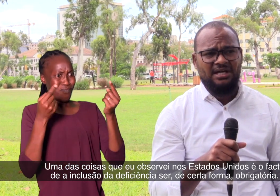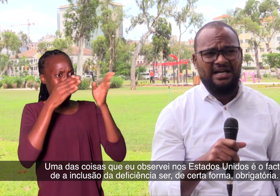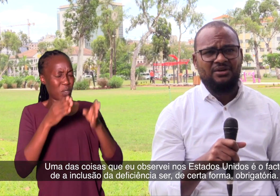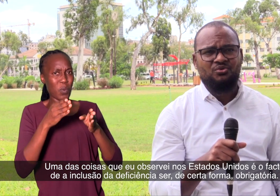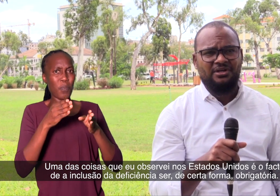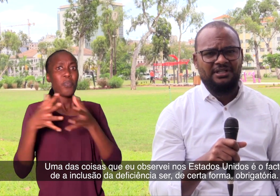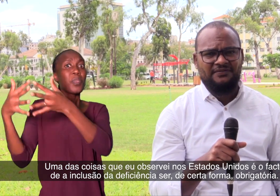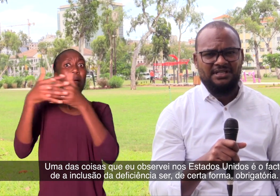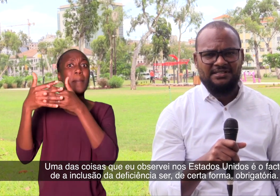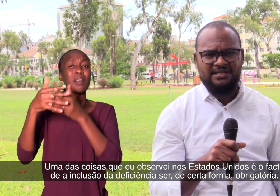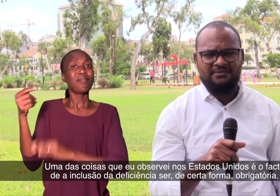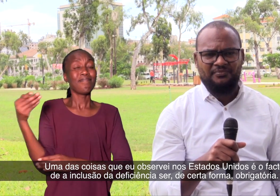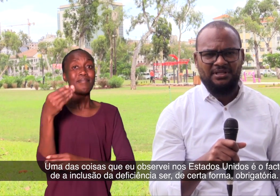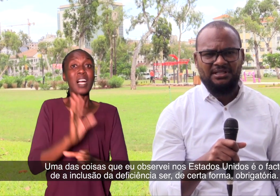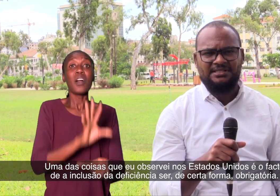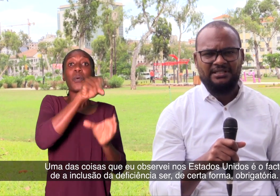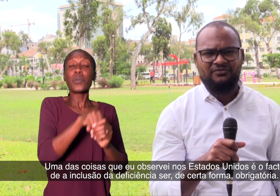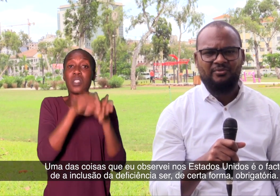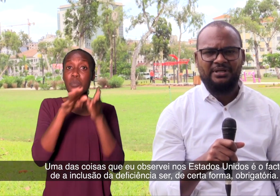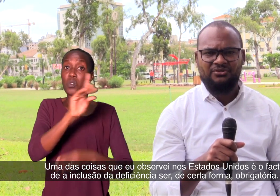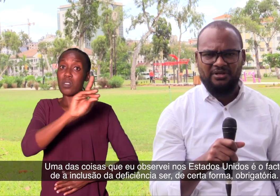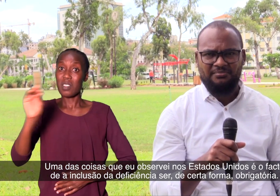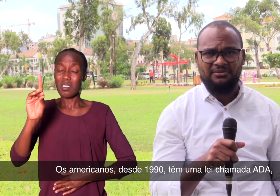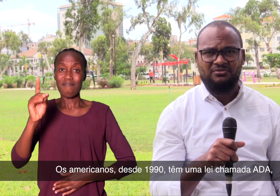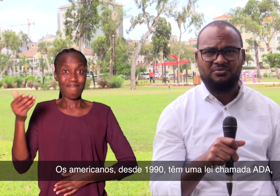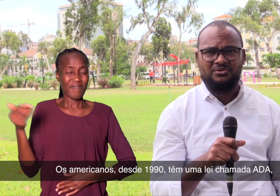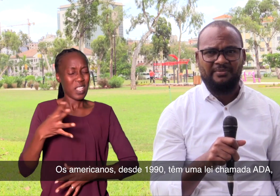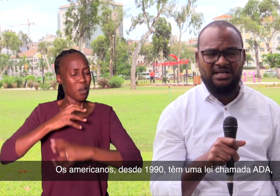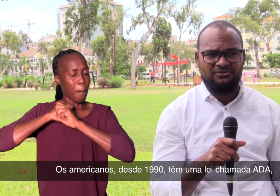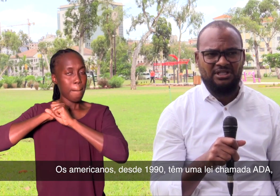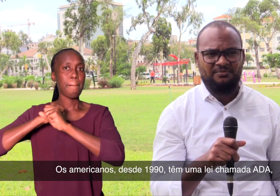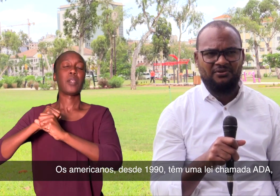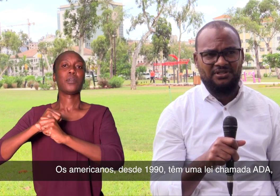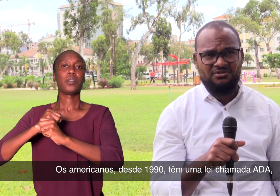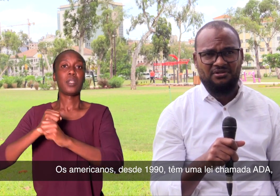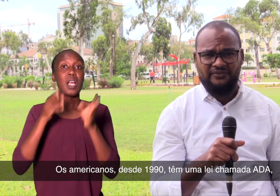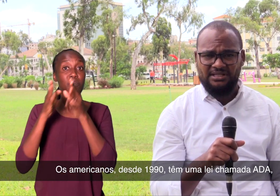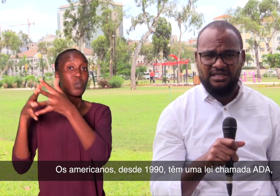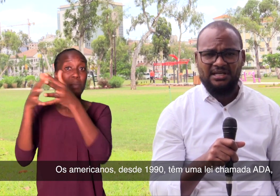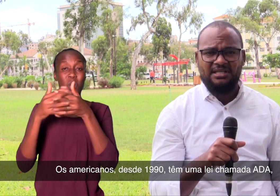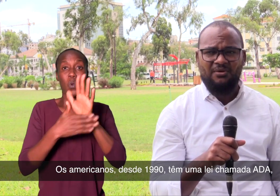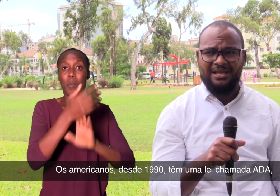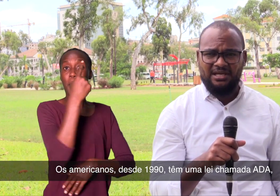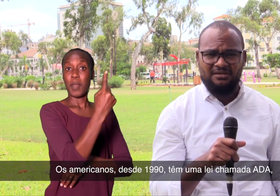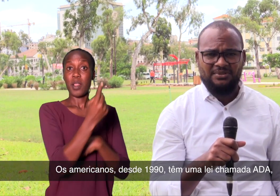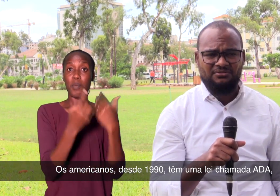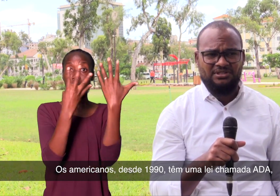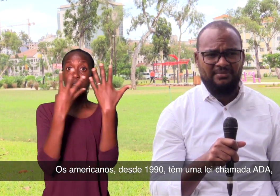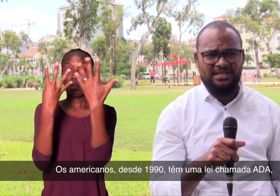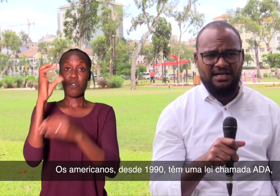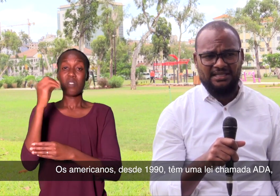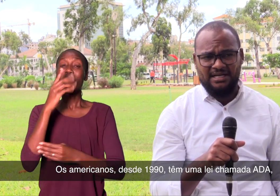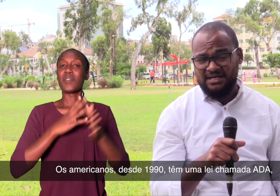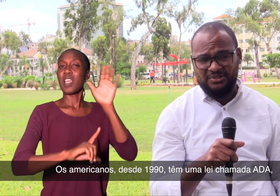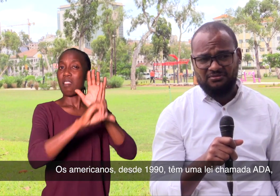a inclusão da deficiência ser, de certa forma, obrigatória. Portanto, os americanos, desde 1990, têm uma lei, portanto,